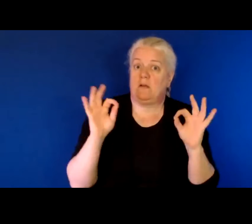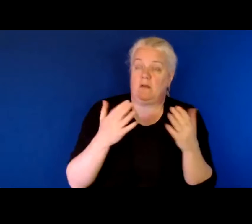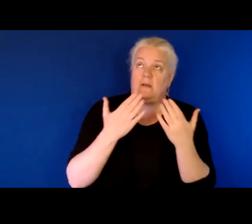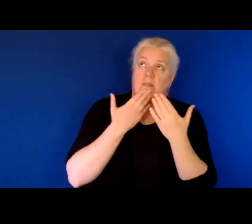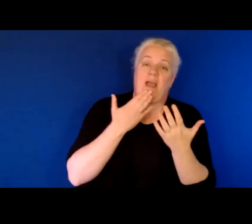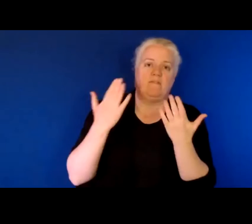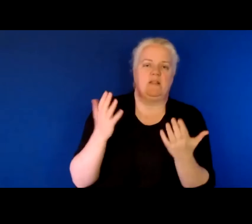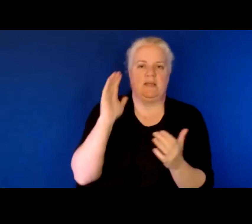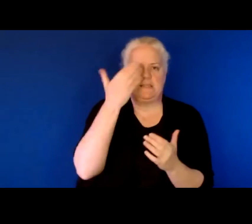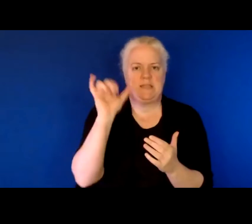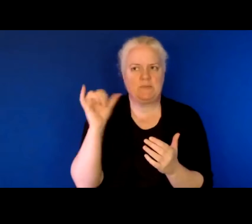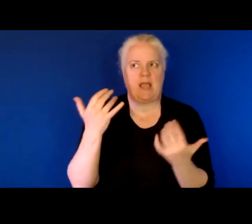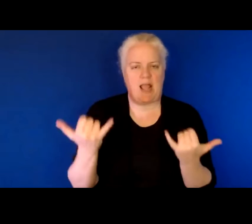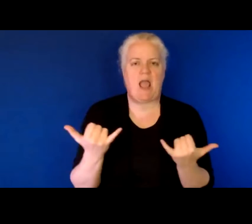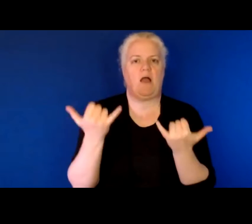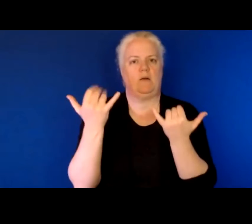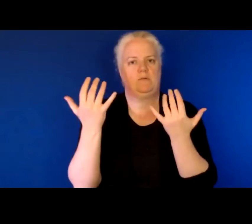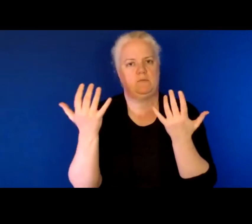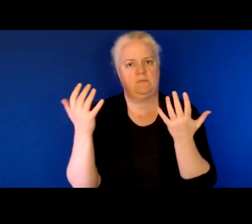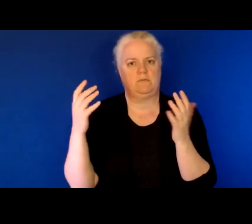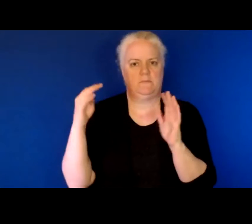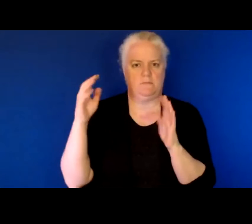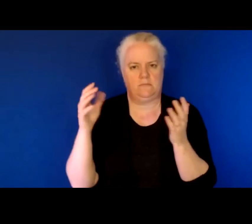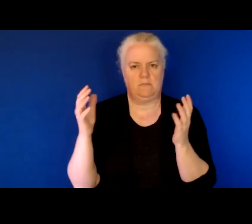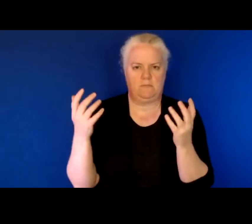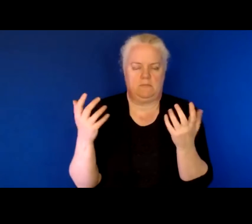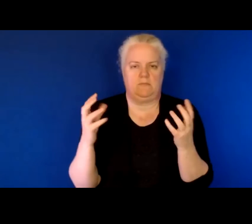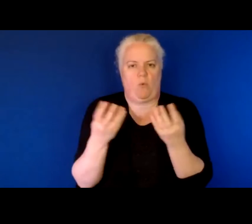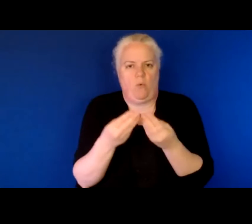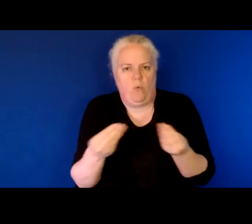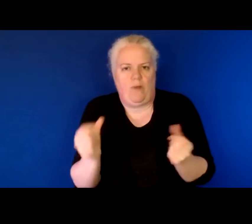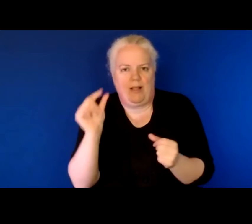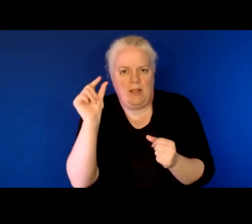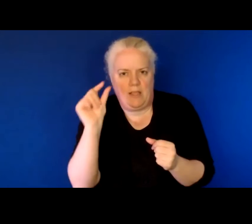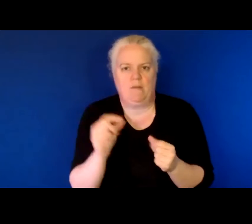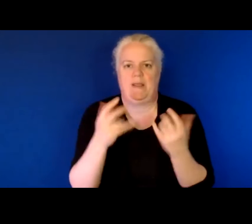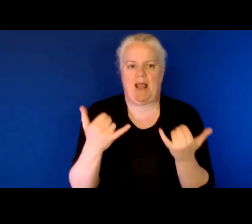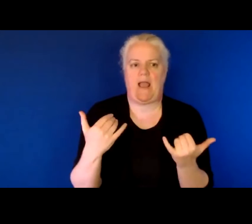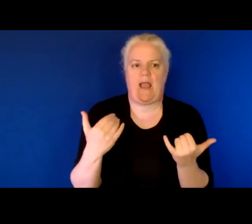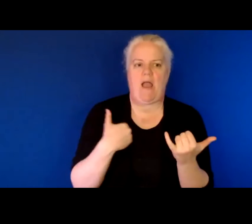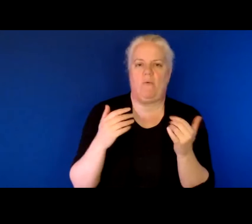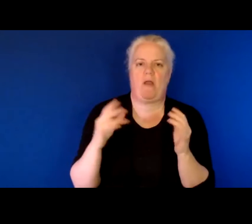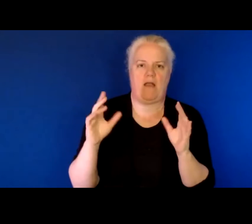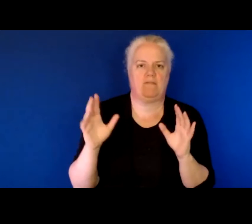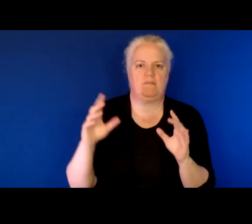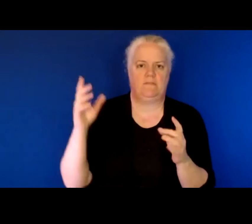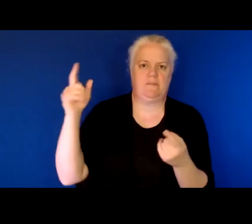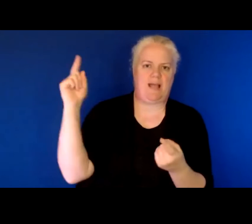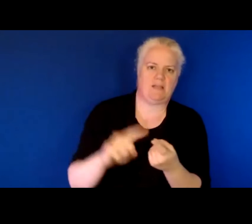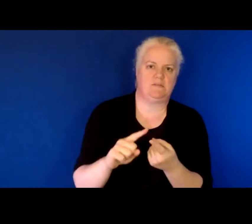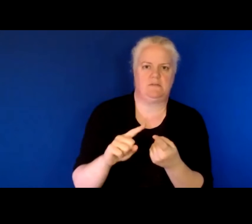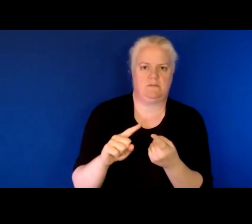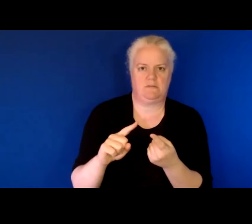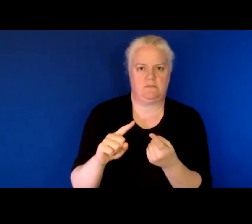呢？教育的环境，你说学校啊，各种场所啊，这个